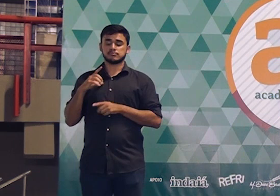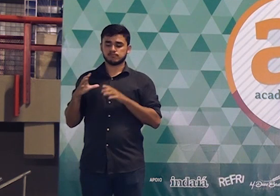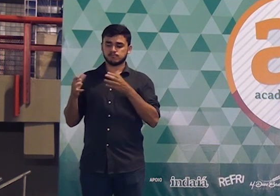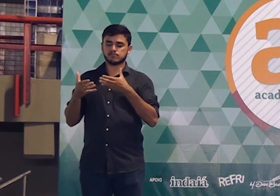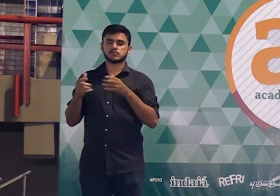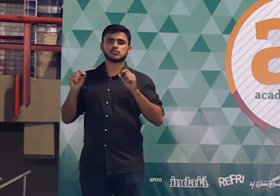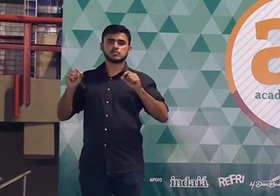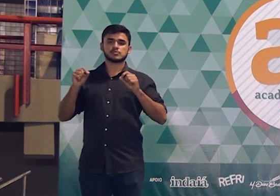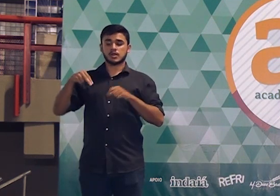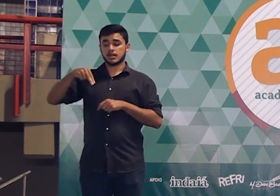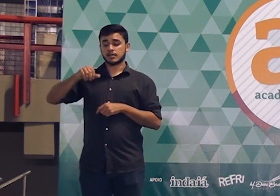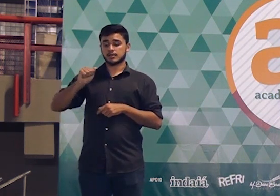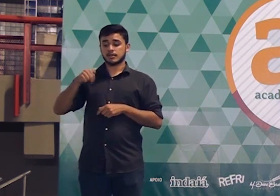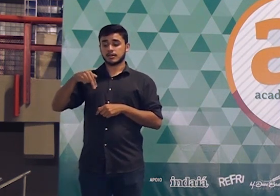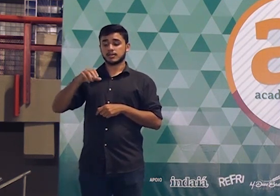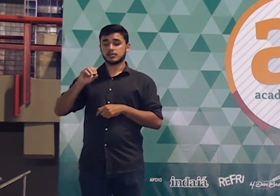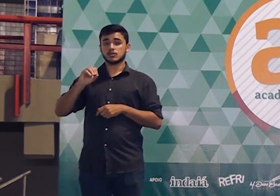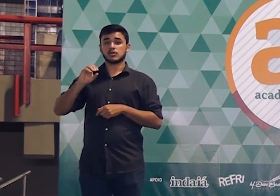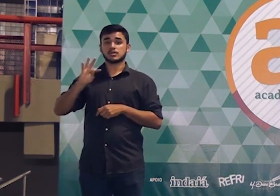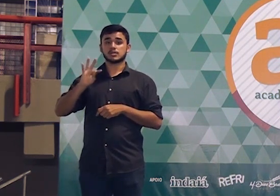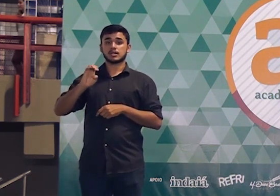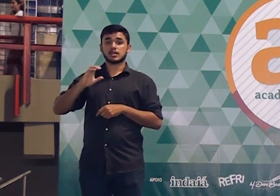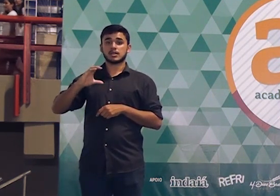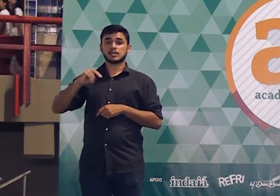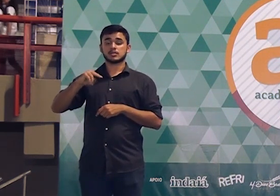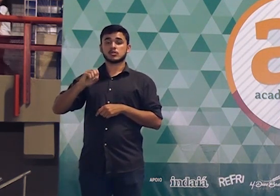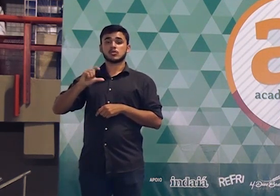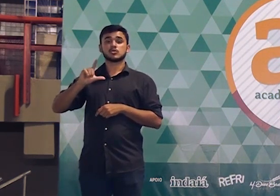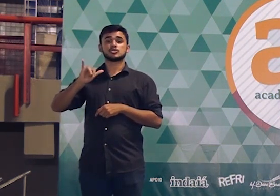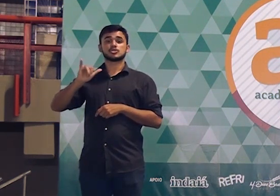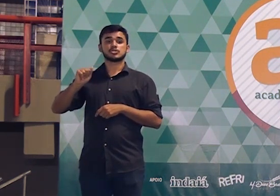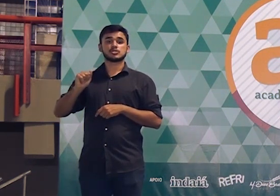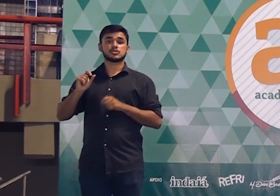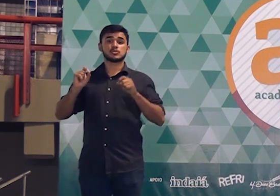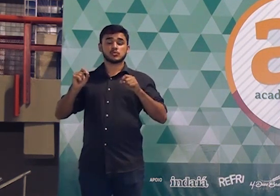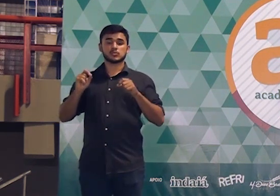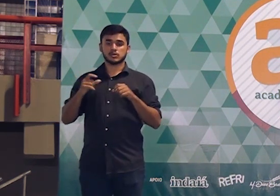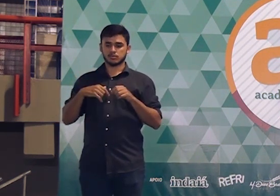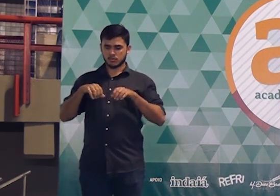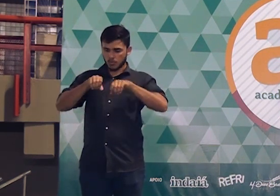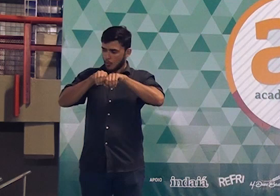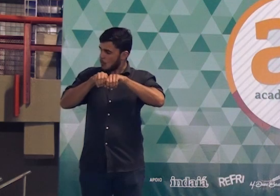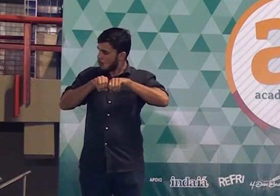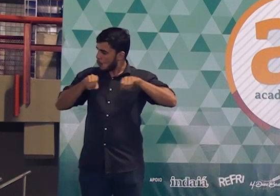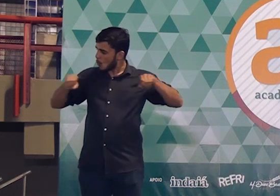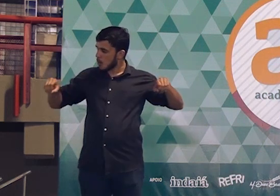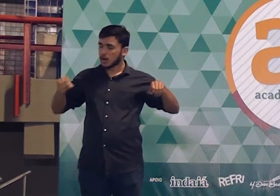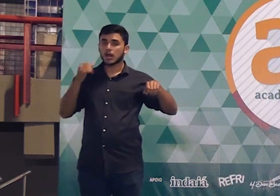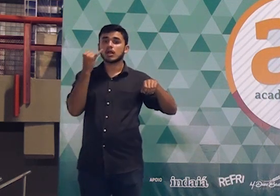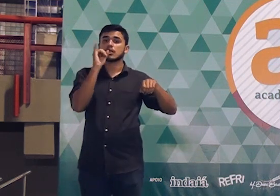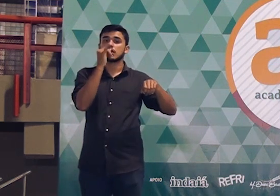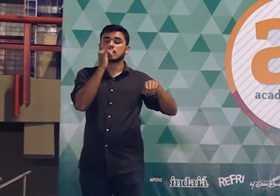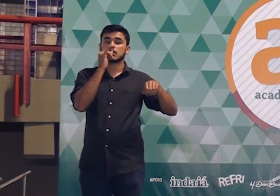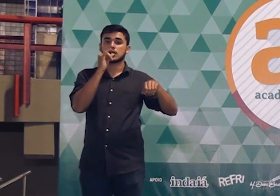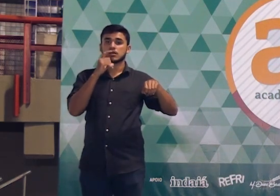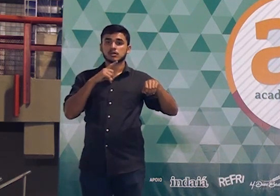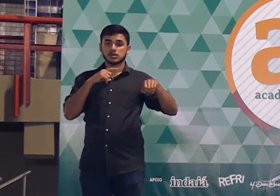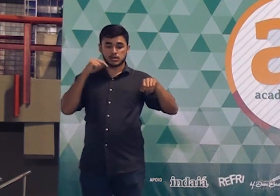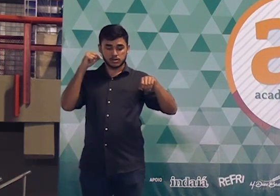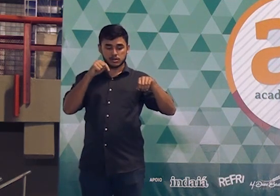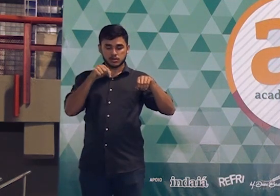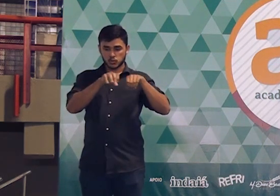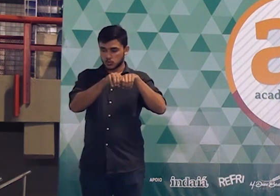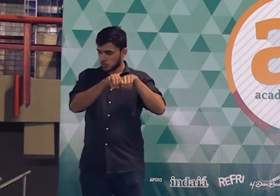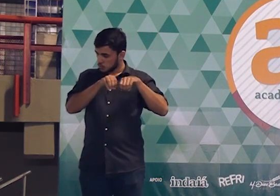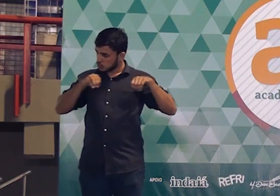com nanotecnologia para transportar energia em cabos, né, que usam nanotecnologia